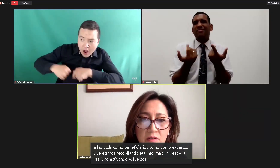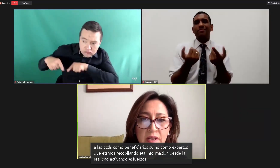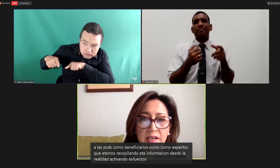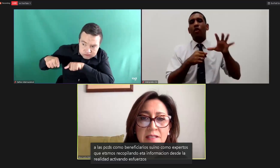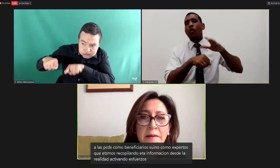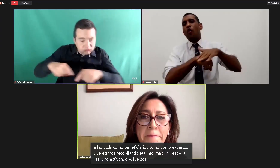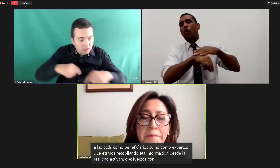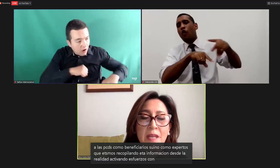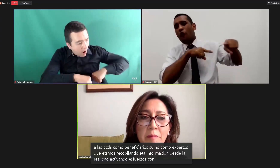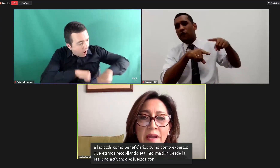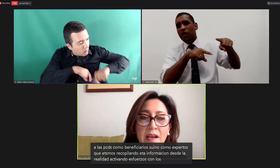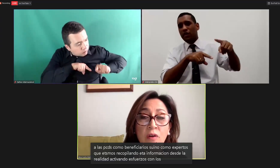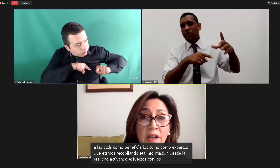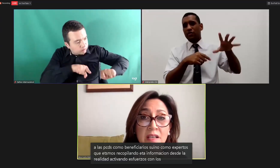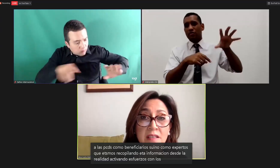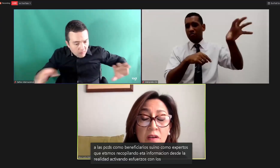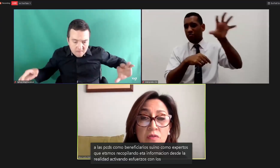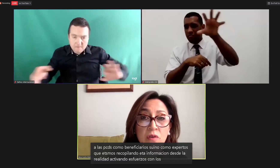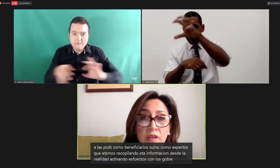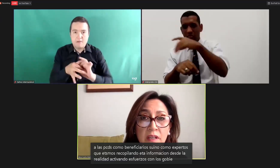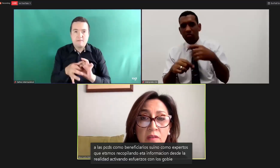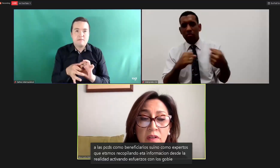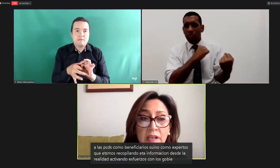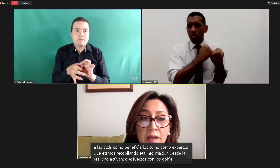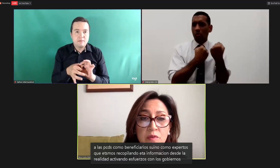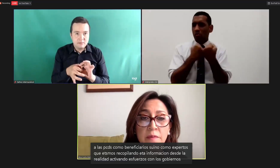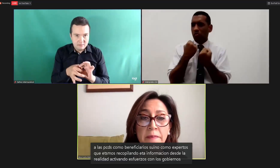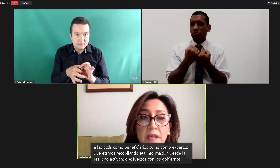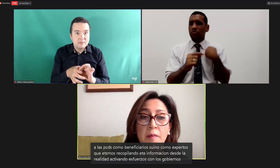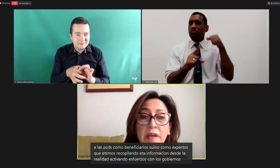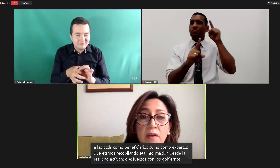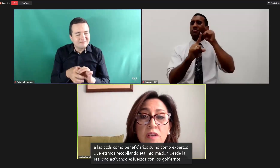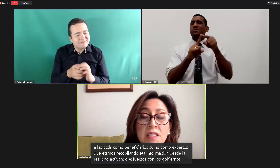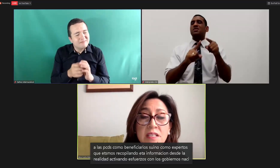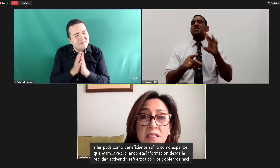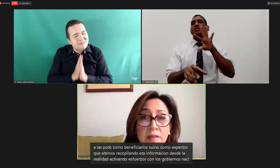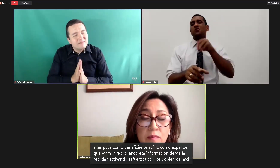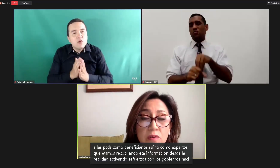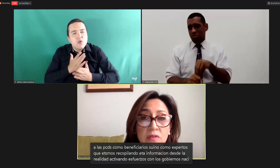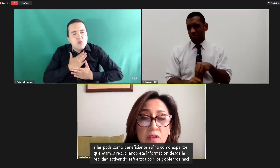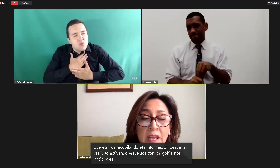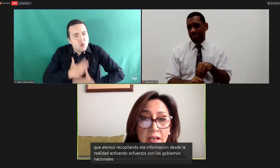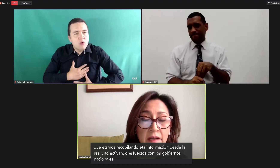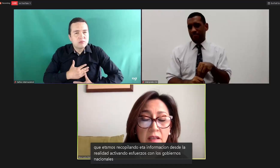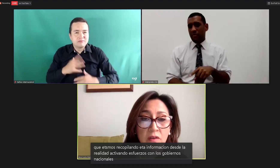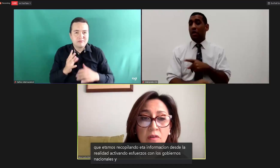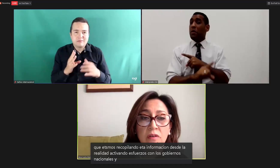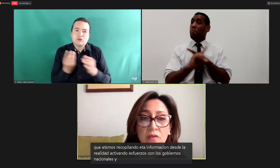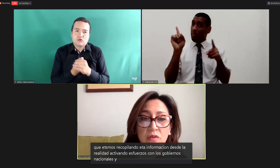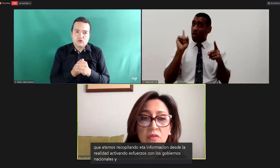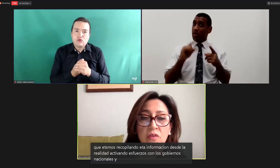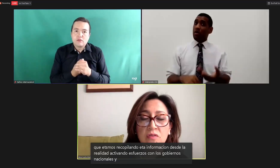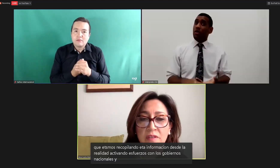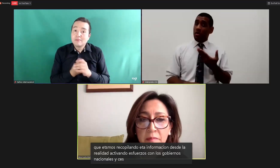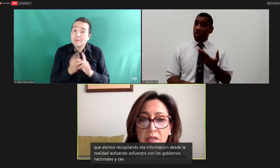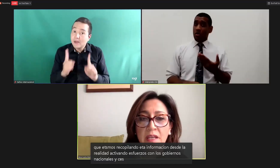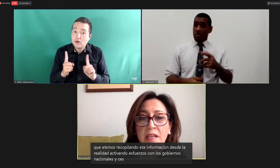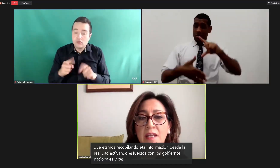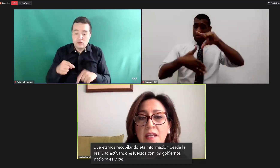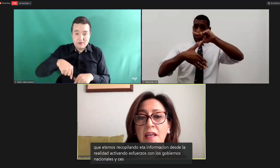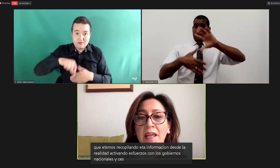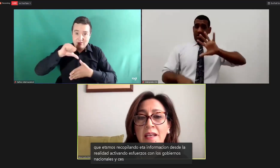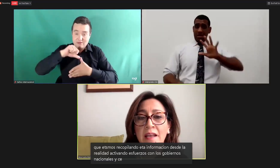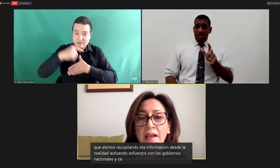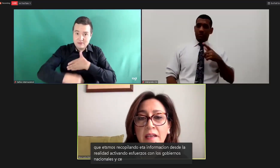y seccionales para lograr esa inclusión que tanto anhelamos. Pero insistimos en la región, nosotros